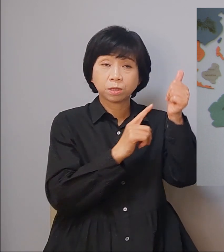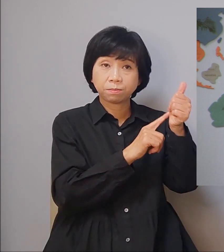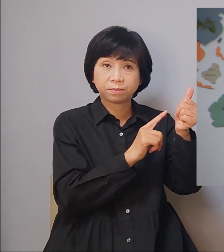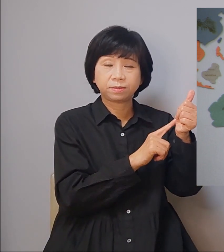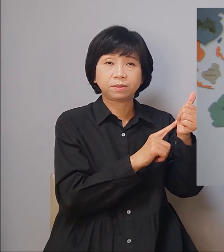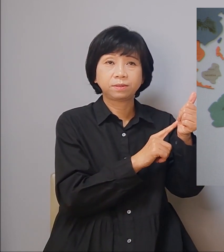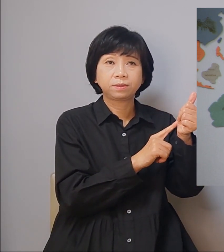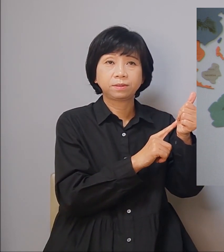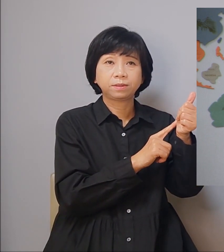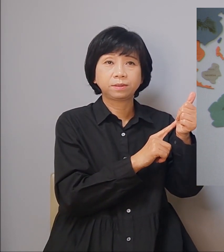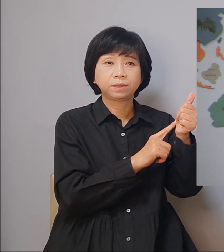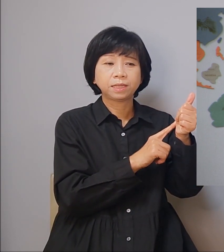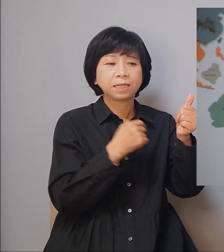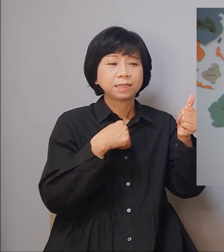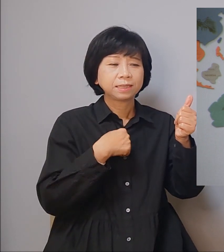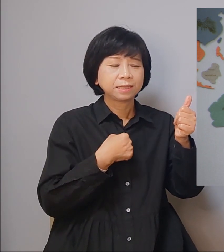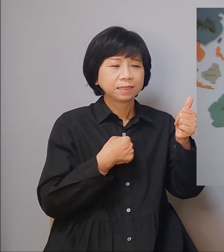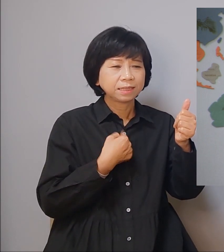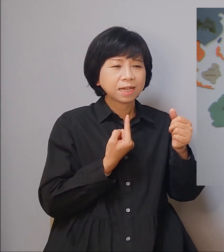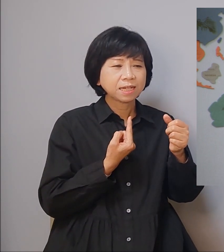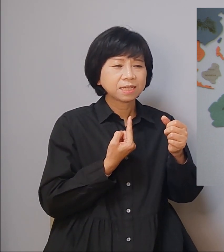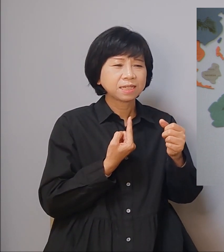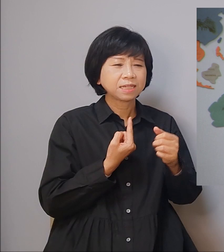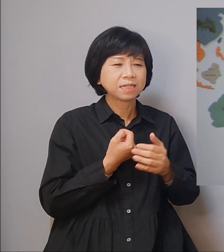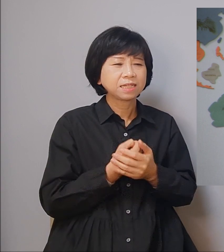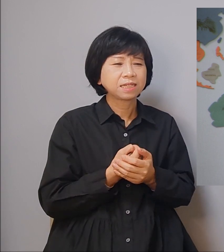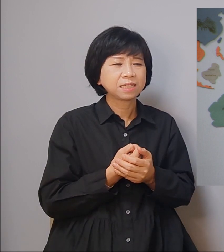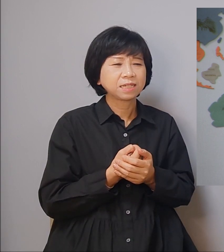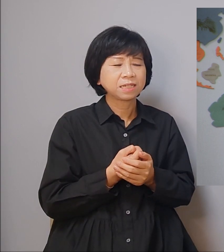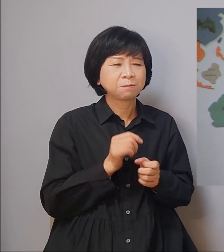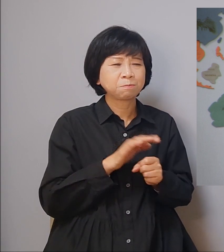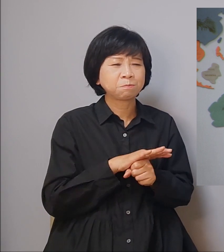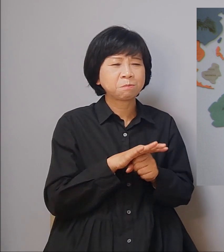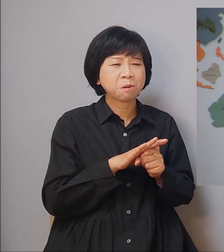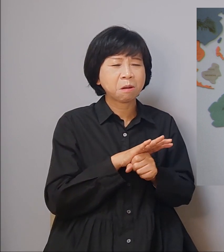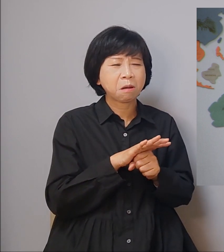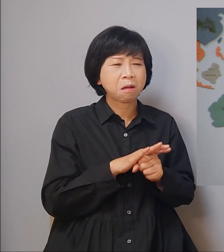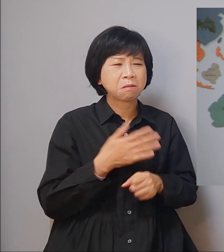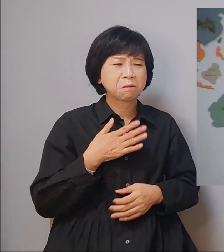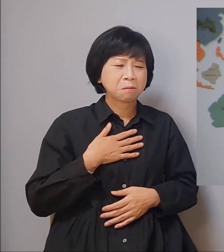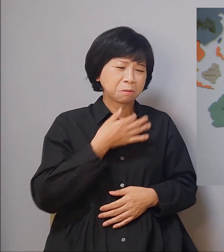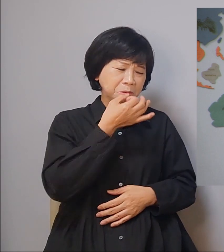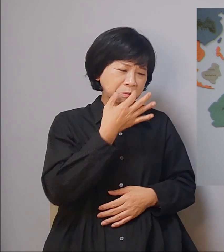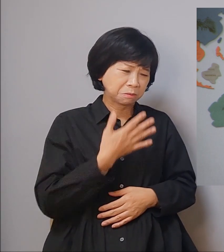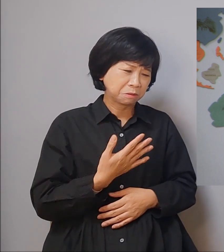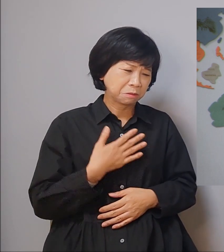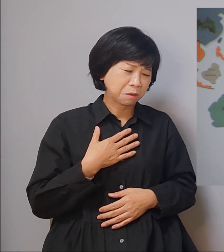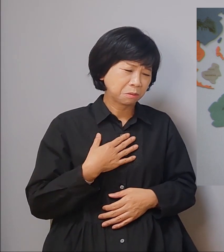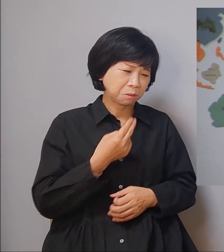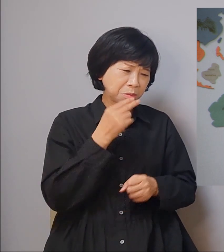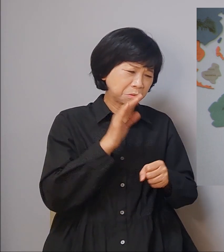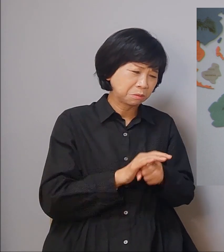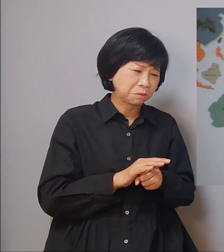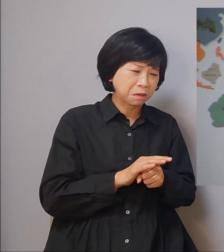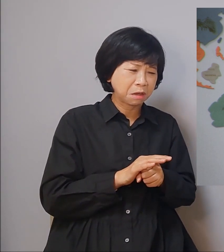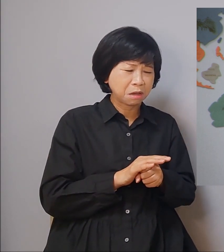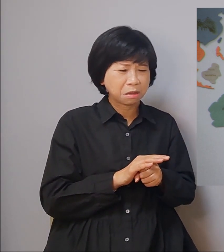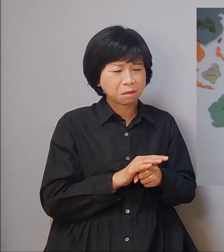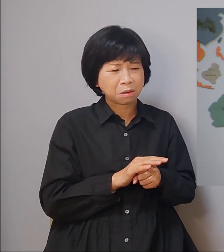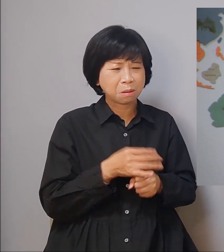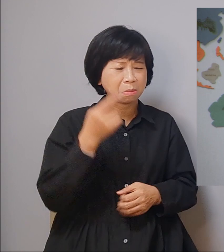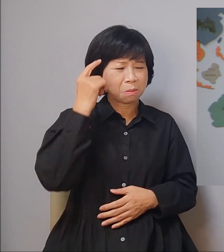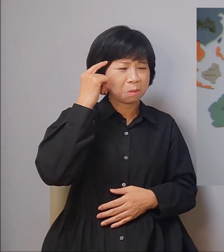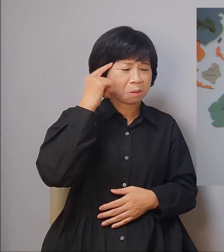요셉은요, 자기 연민에 빠져 있는 사람이 아니에요. 나도 죽겠는데, 나도 억울한데, 내가 어쩌다가